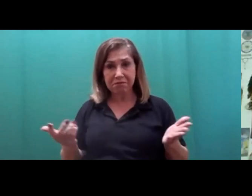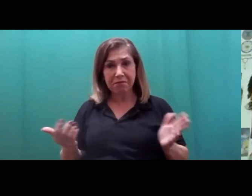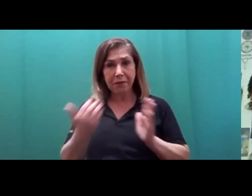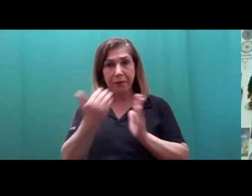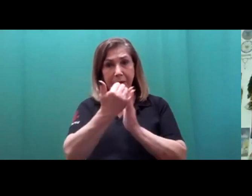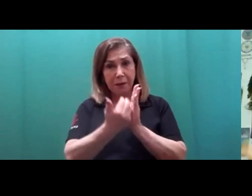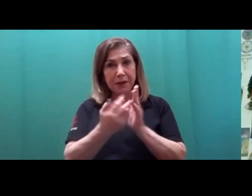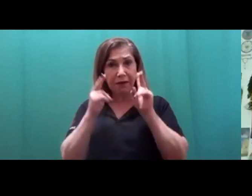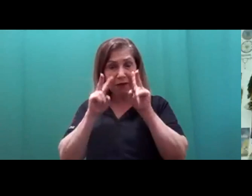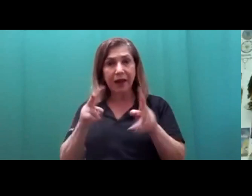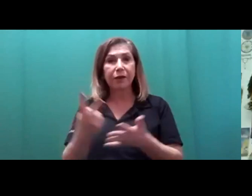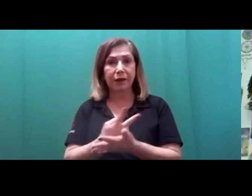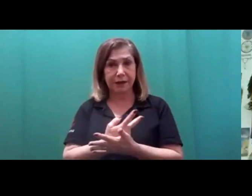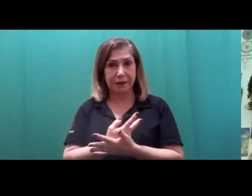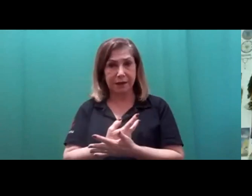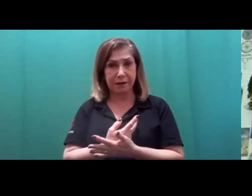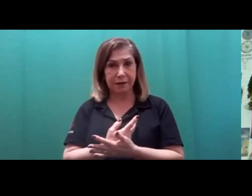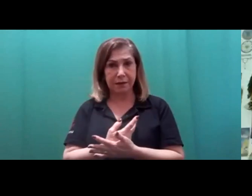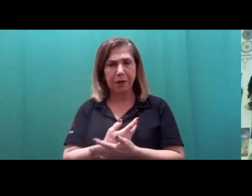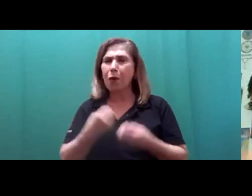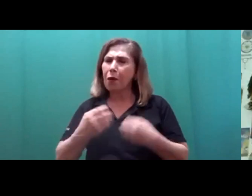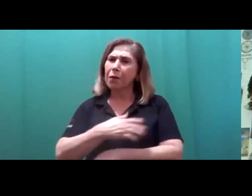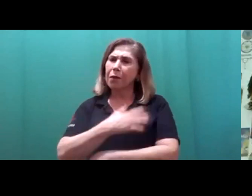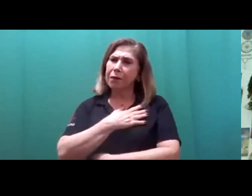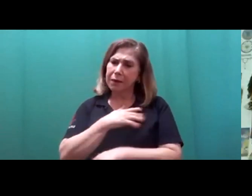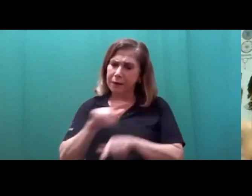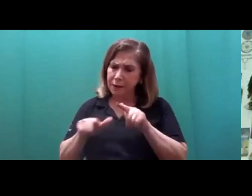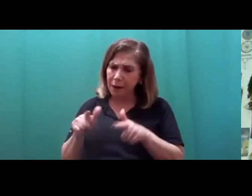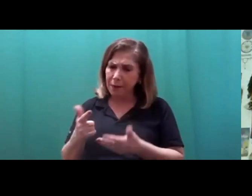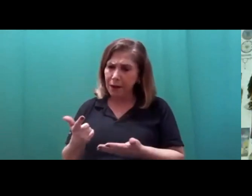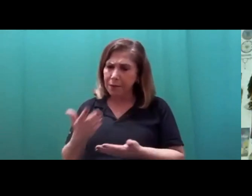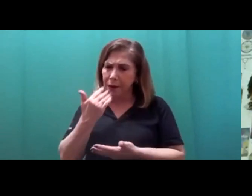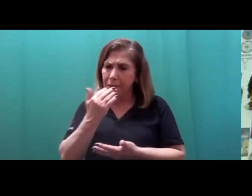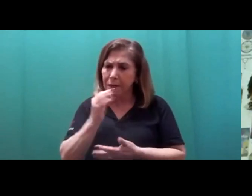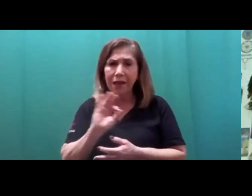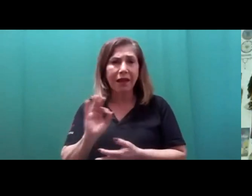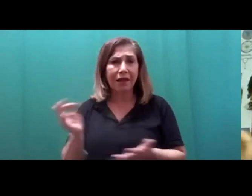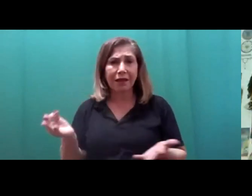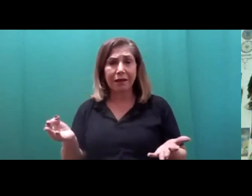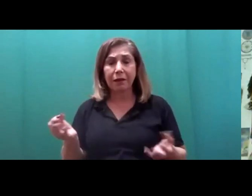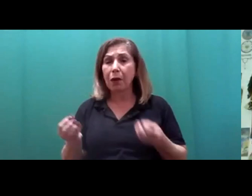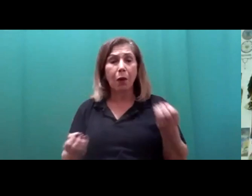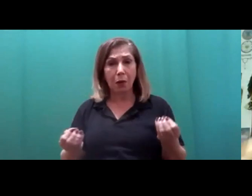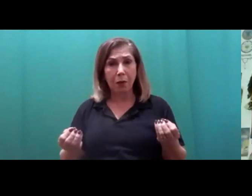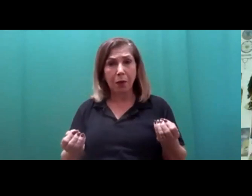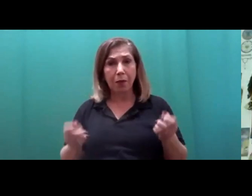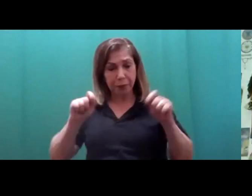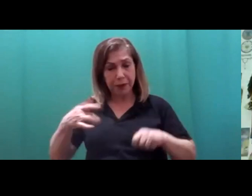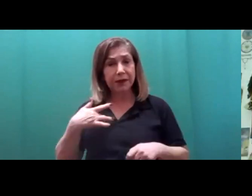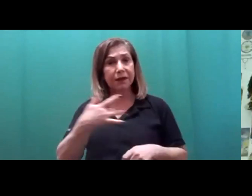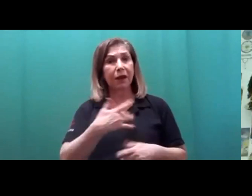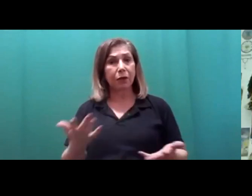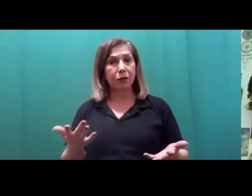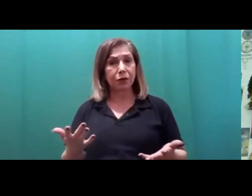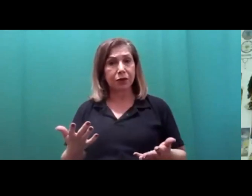enxergar o que está acontecendo. Como que a pessoa trabalha e não consegue comer? Não consegue se alimentar de uma forma que ela possa sair desse processo